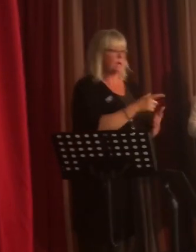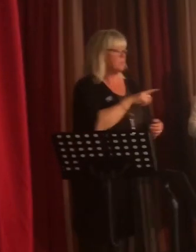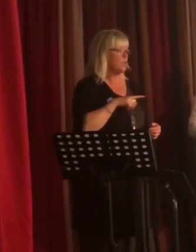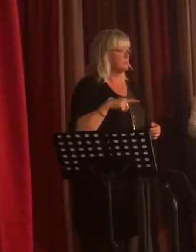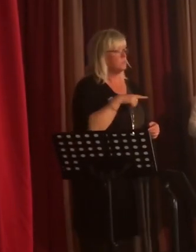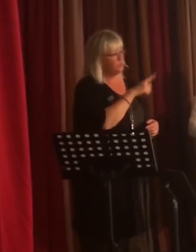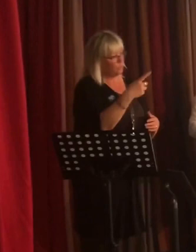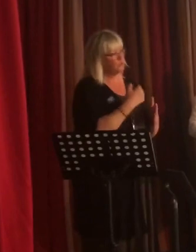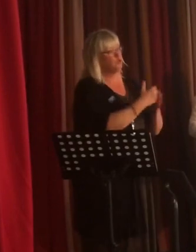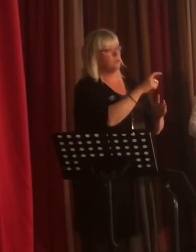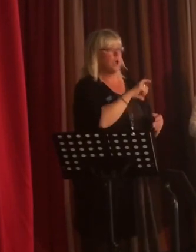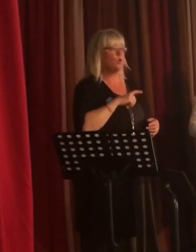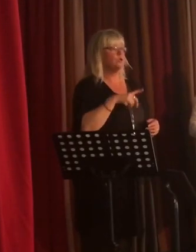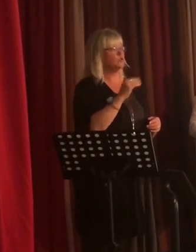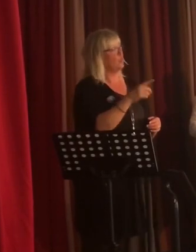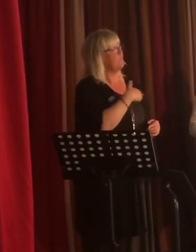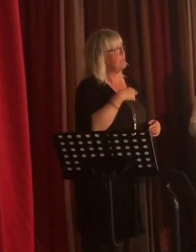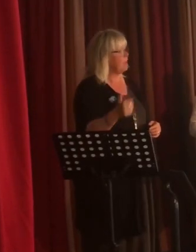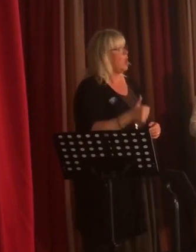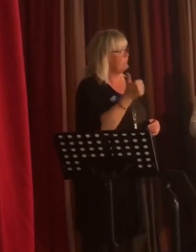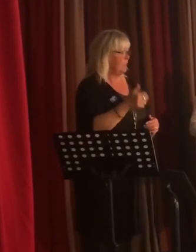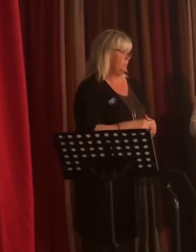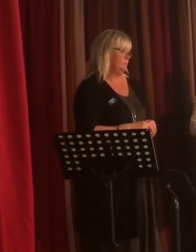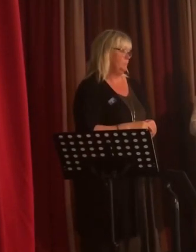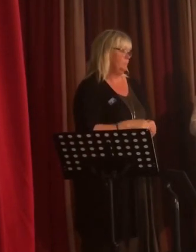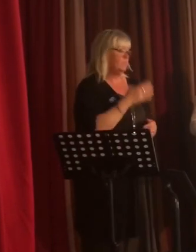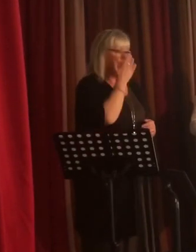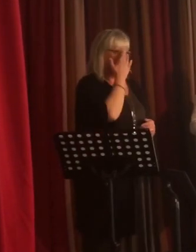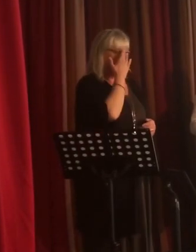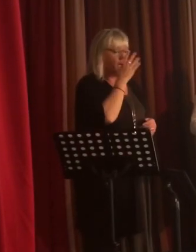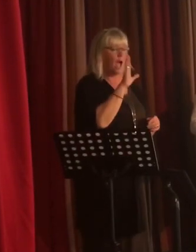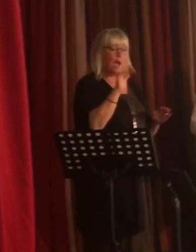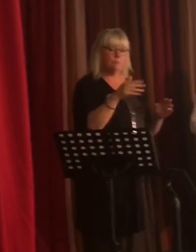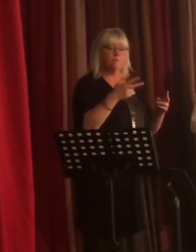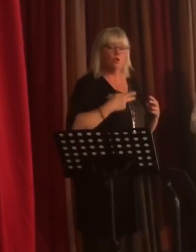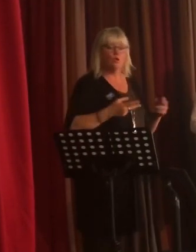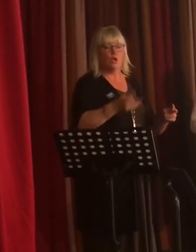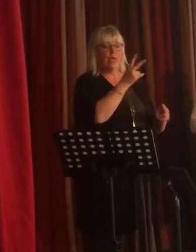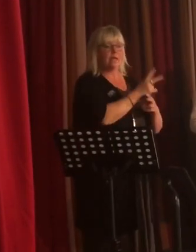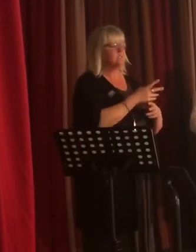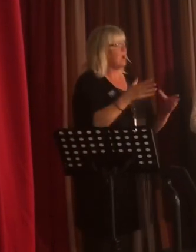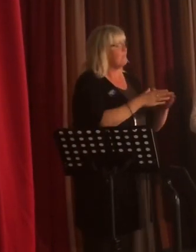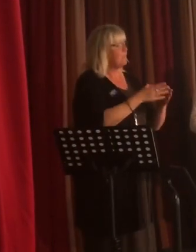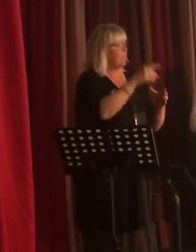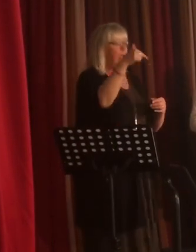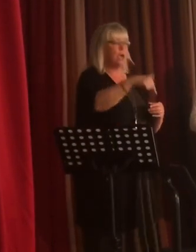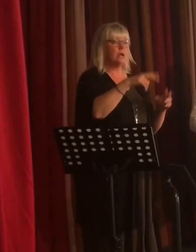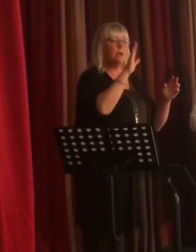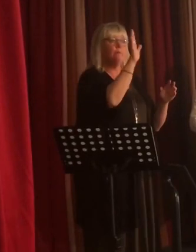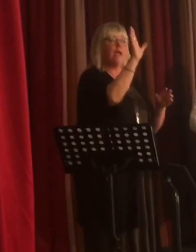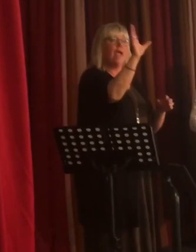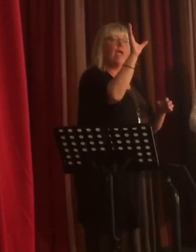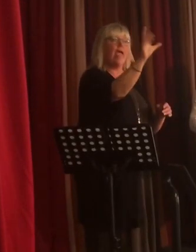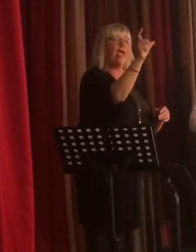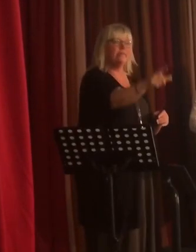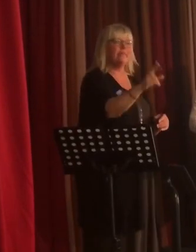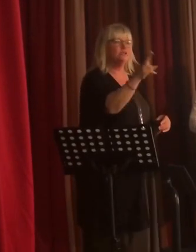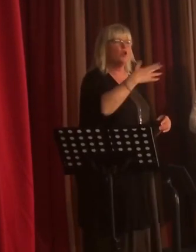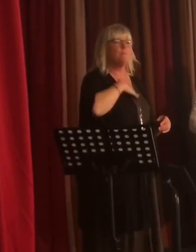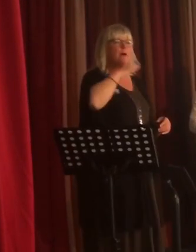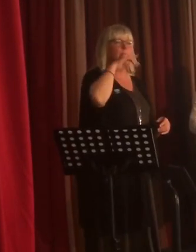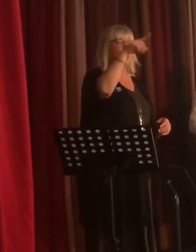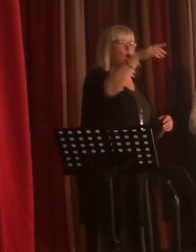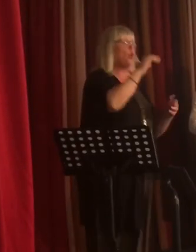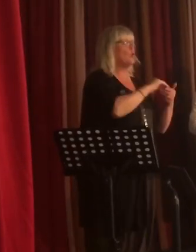oss när vi behöver det. Vi har fått ny extra familj med henne som mamma.